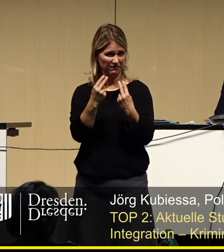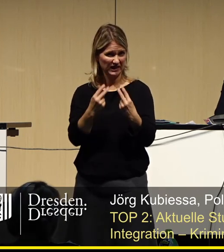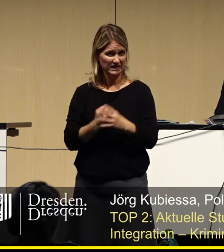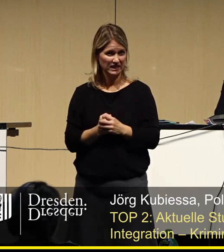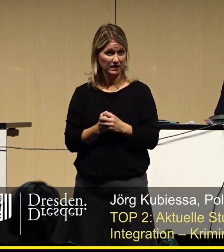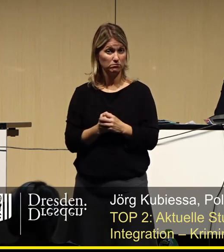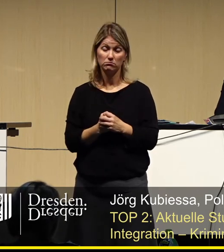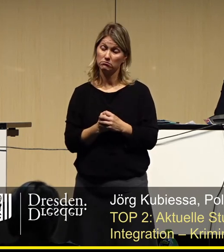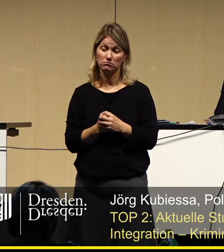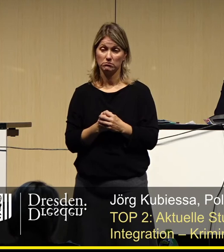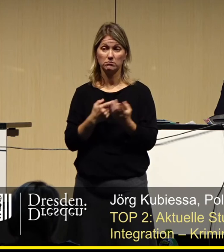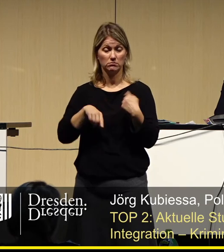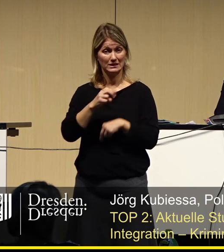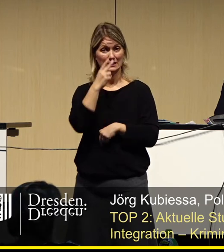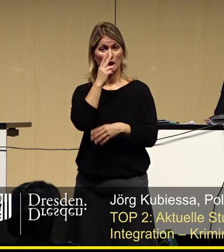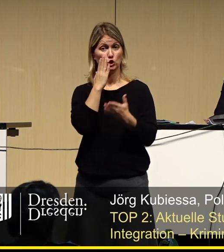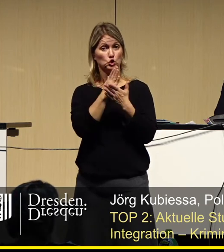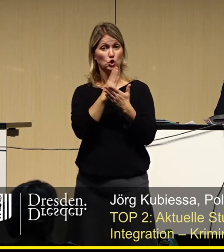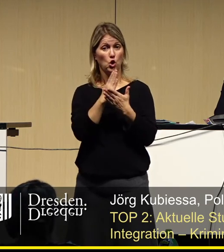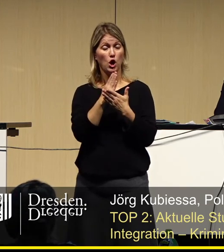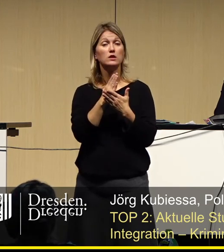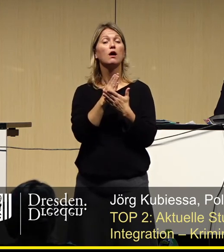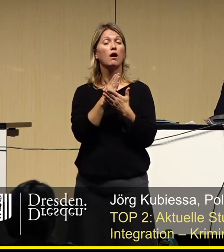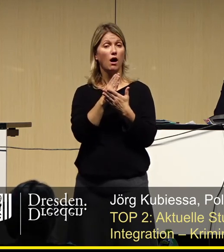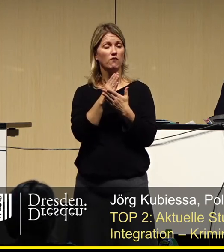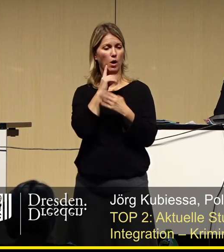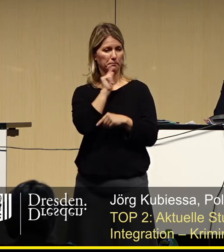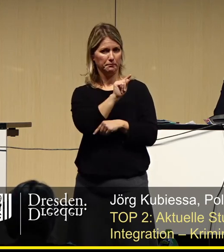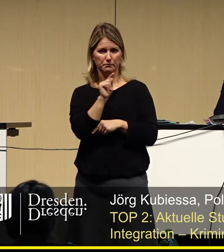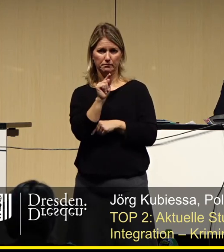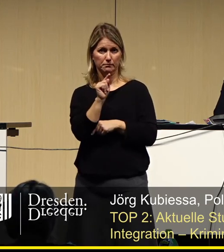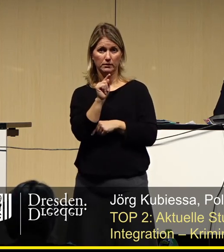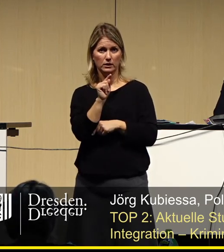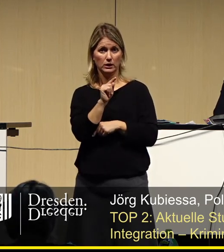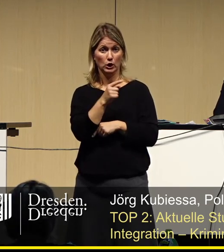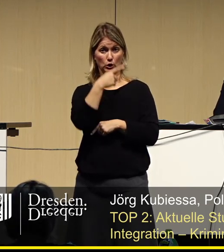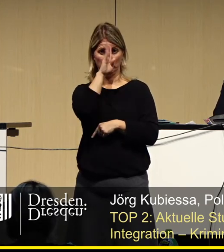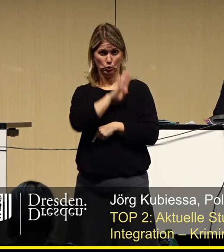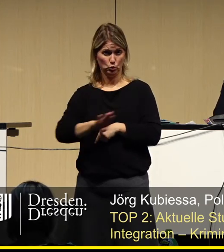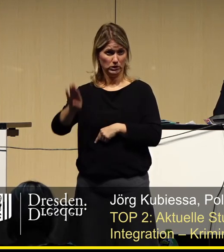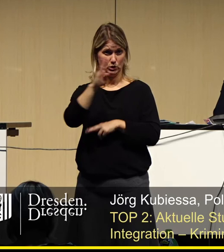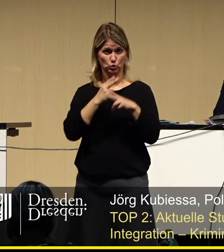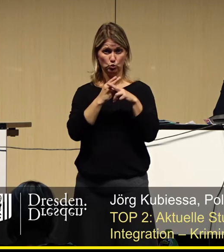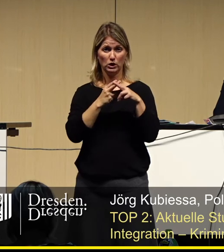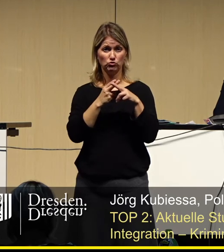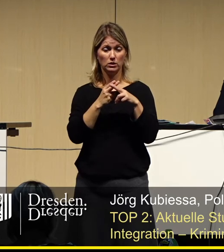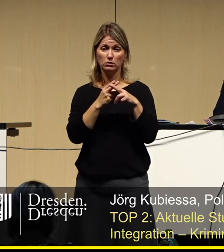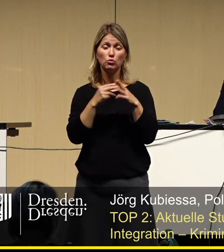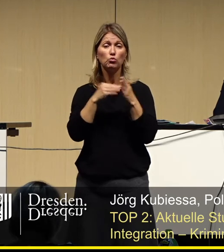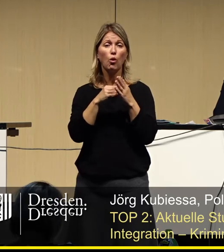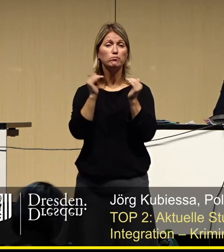wir damit immer noch unter dem Anteil nichtdeutscher Tatverdächtige im Bundesdurchschnitt liegen. Wir